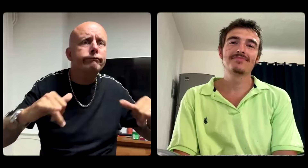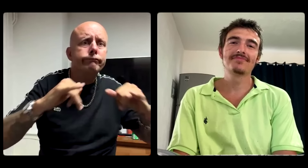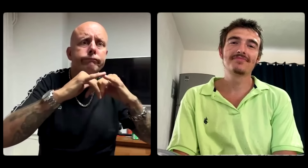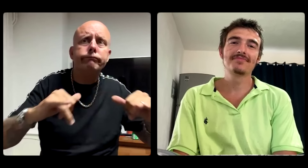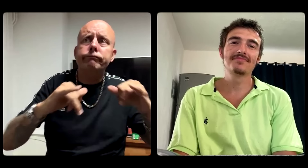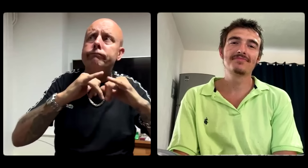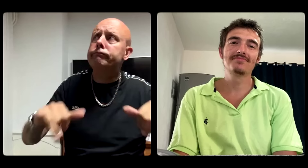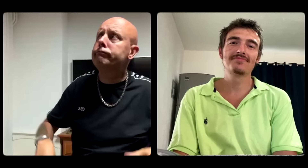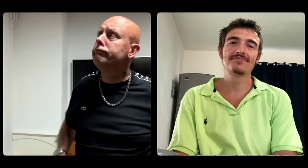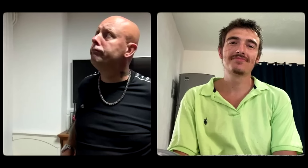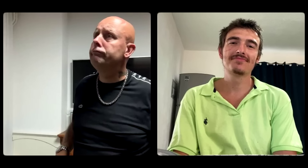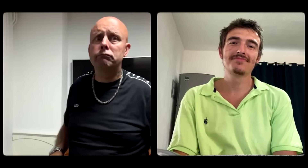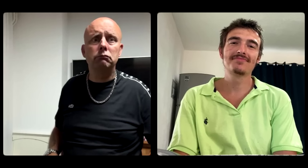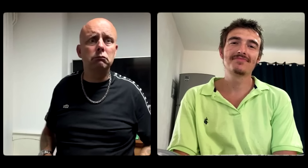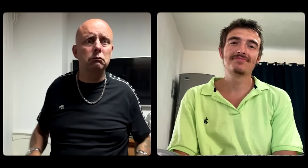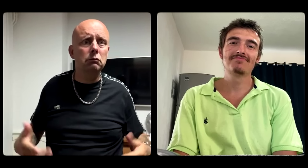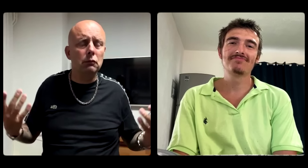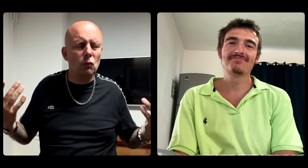Want jouw...